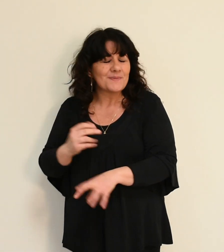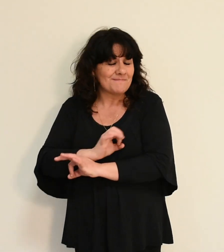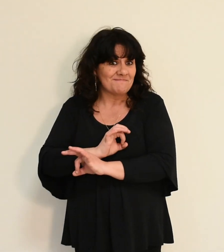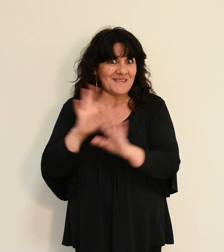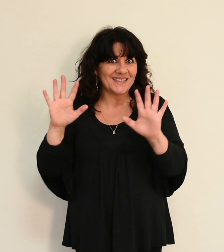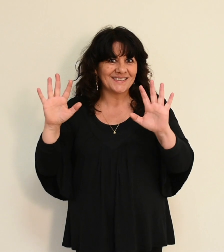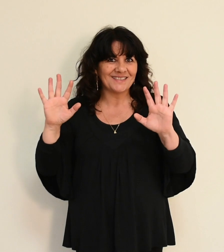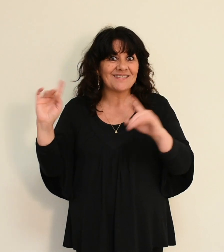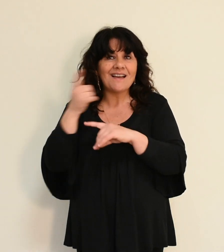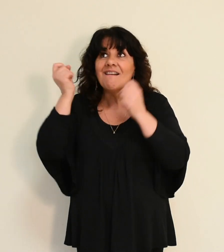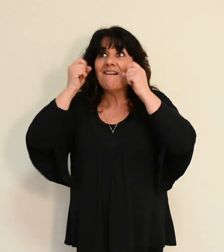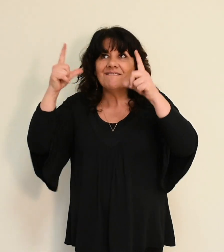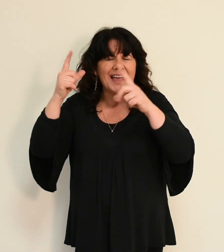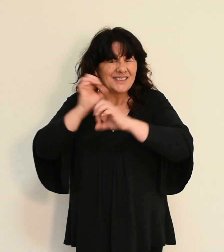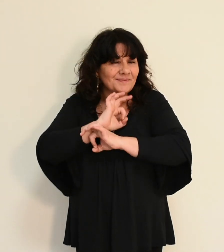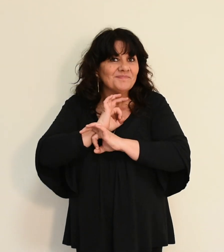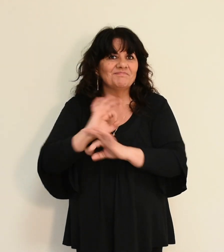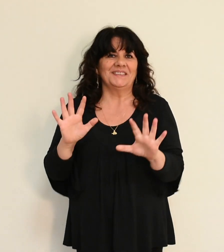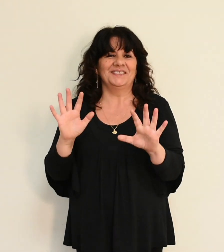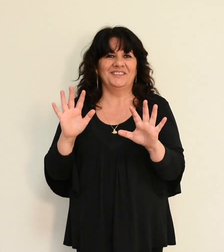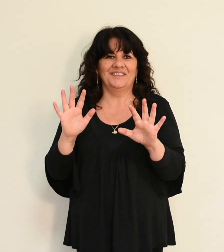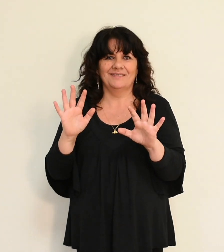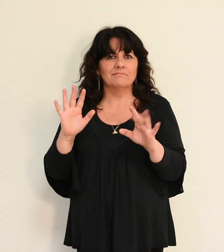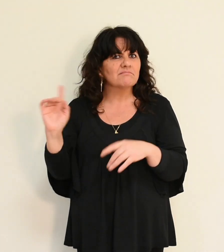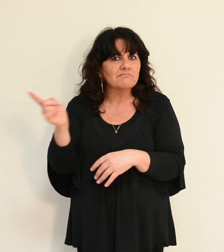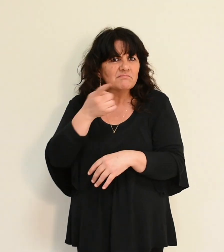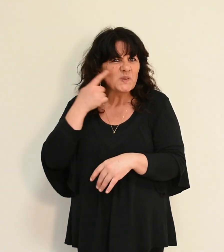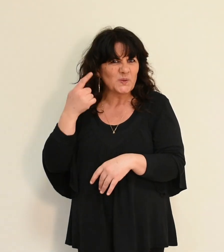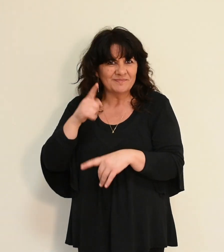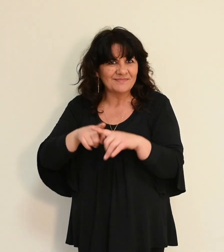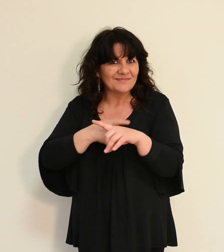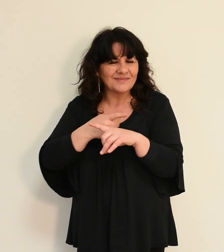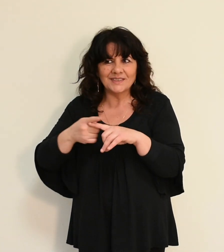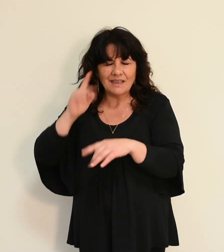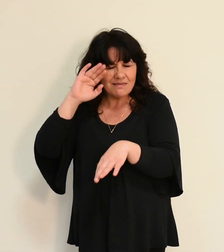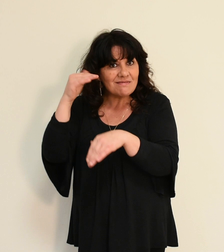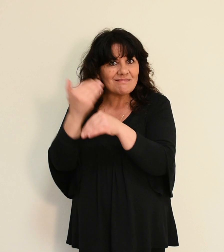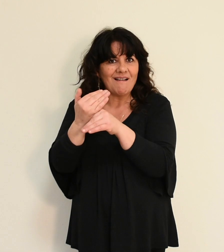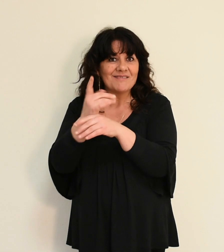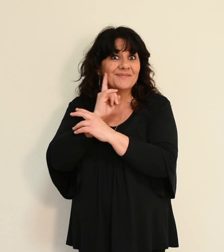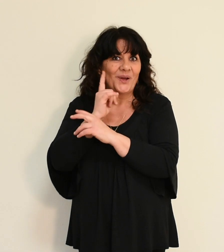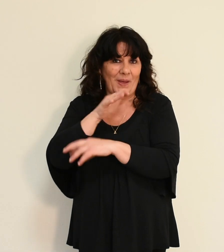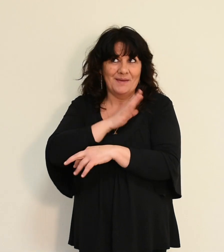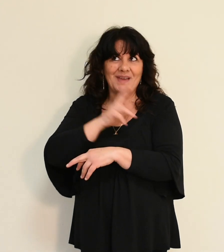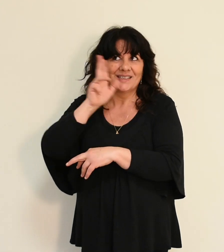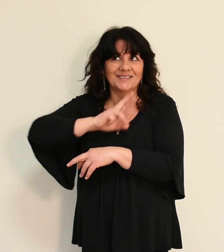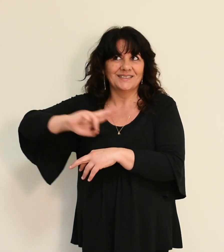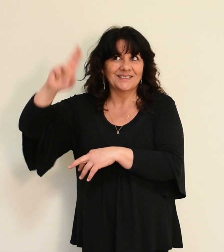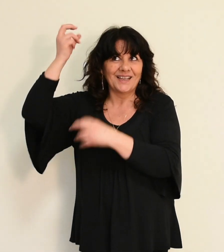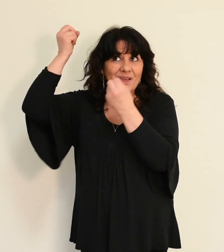Personne ne s'éveilla. Ils dormaient tous, car le Seigneur avait fait tomber sur eux un